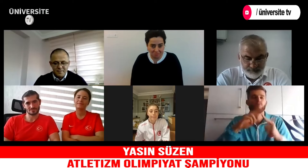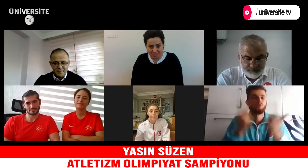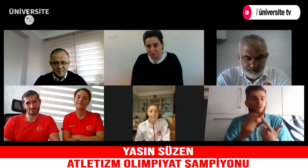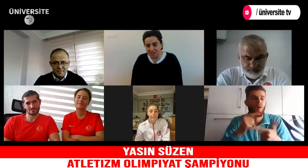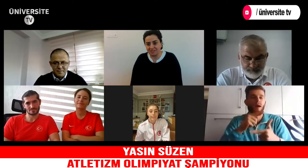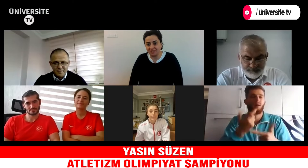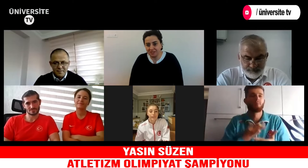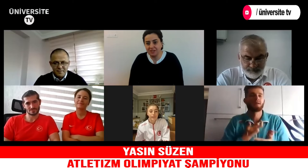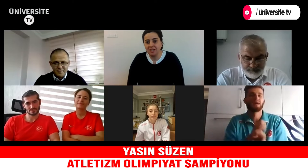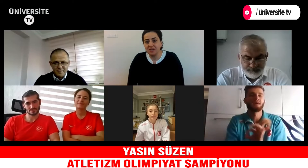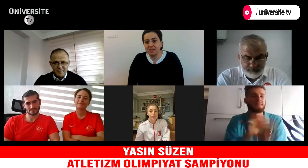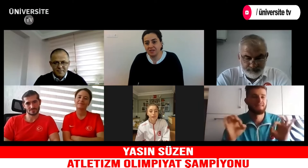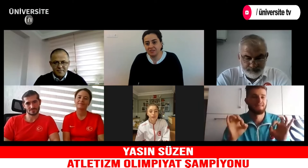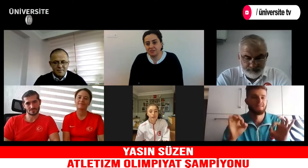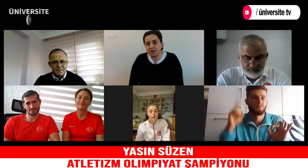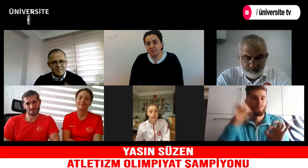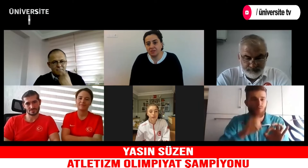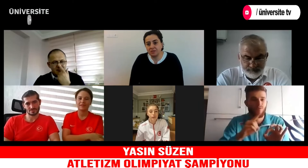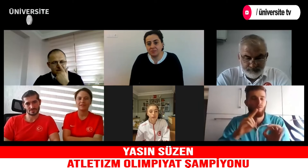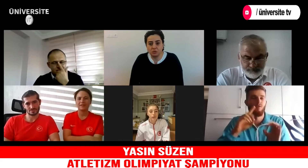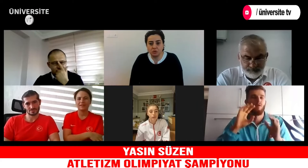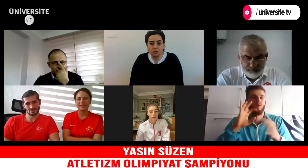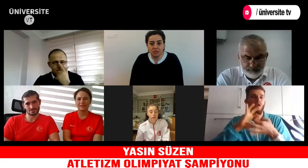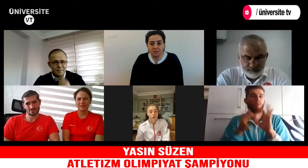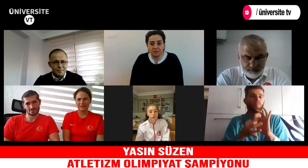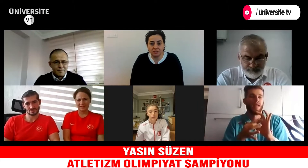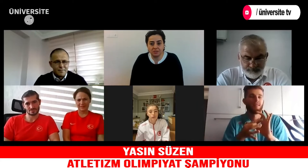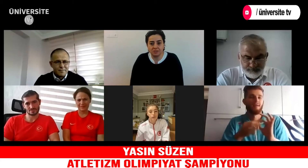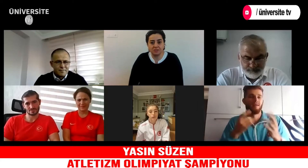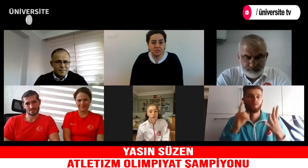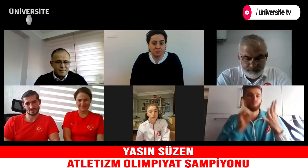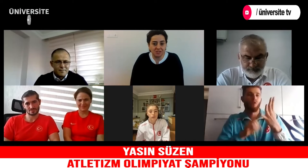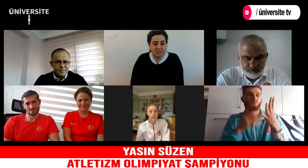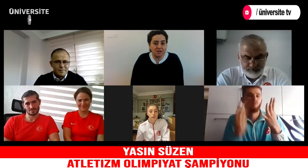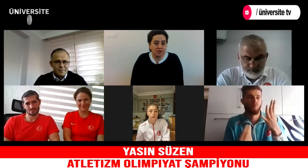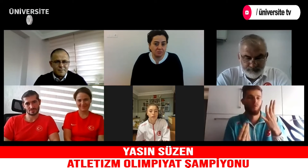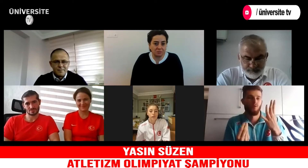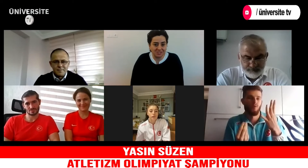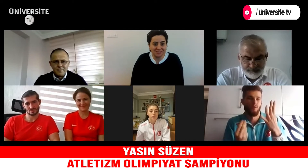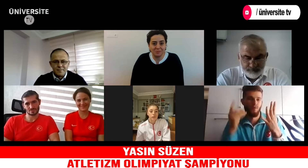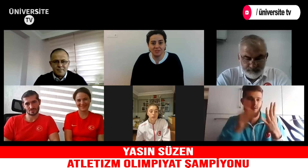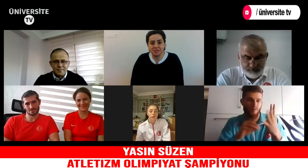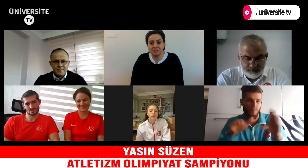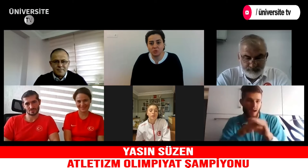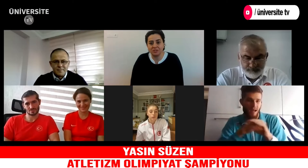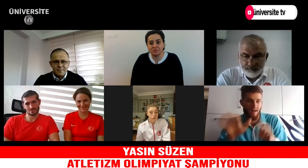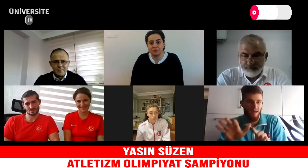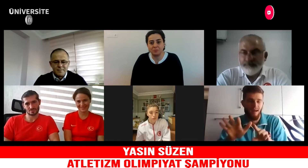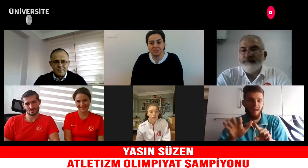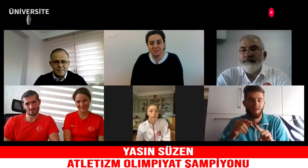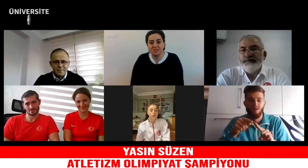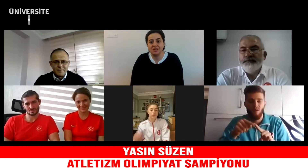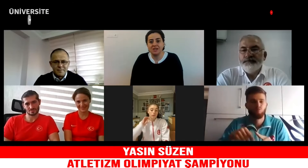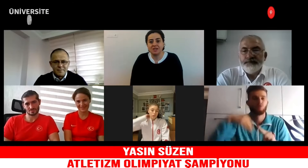seçmedim, hocam beni yönlendirdi. Biz Türkiye olarak hiç madalya almamıştık ama sonra